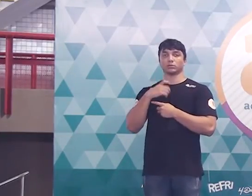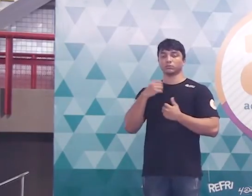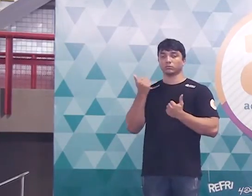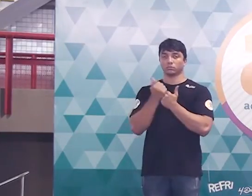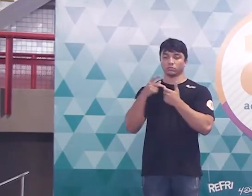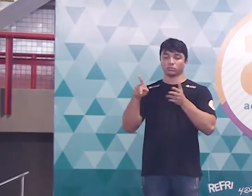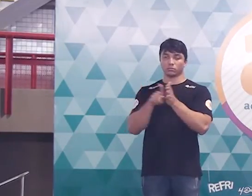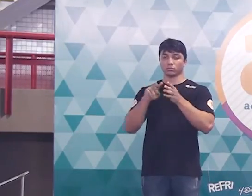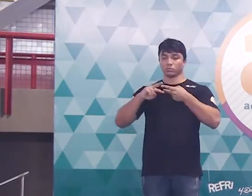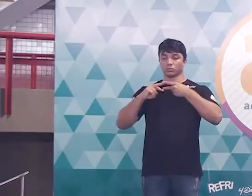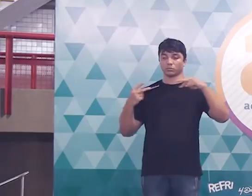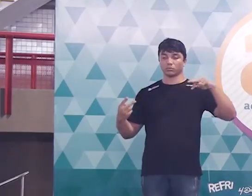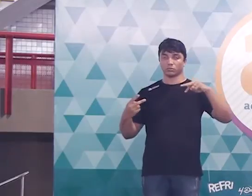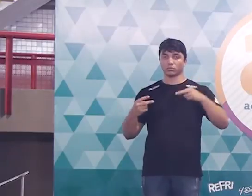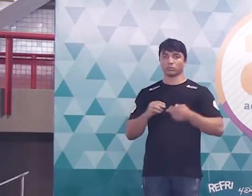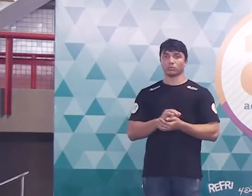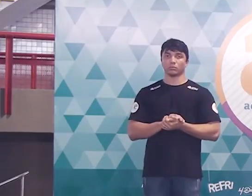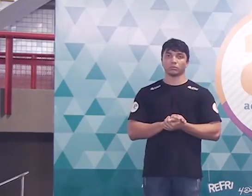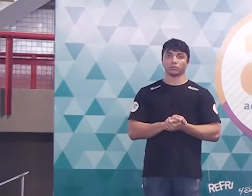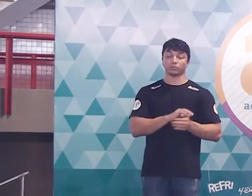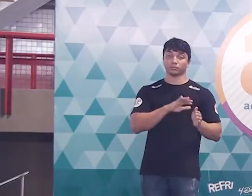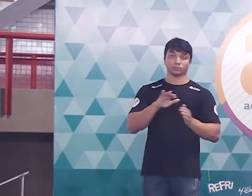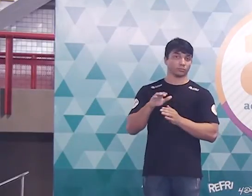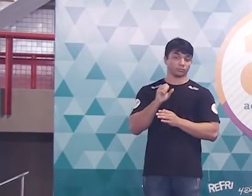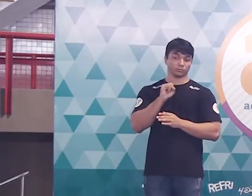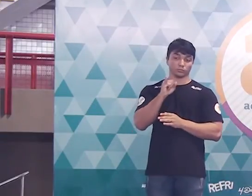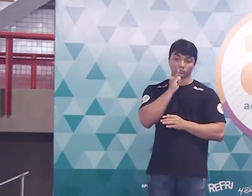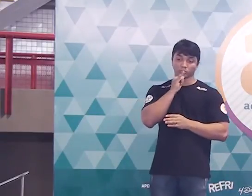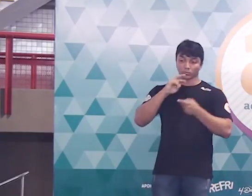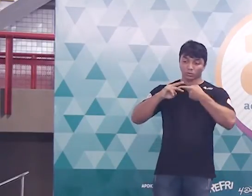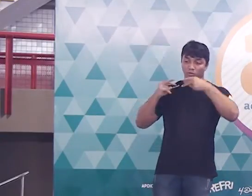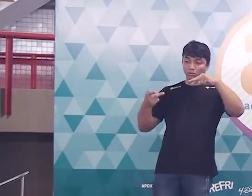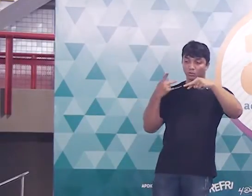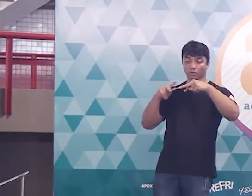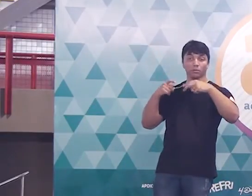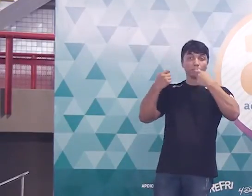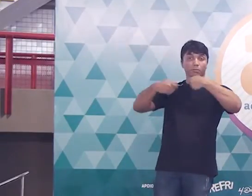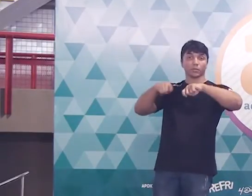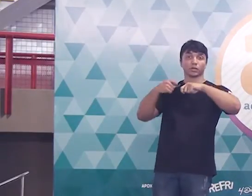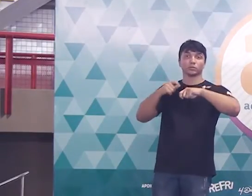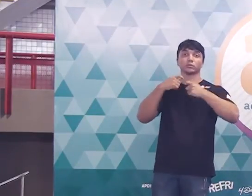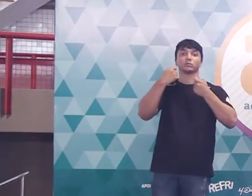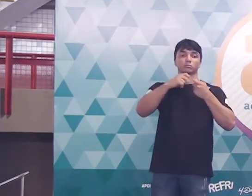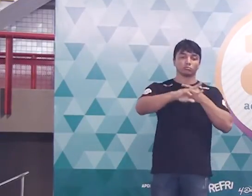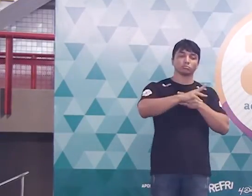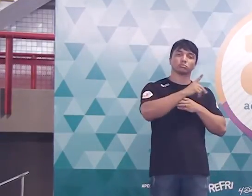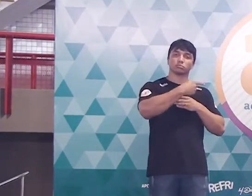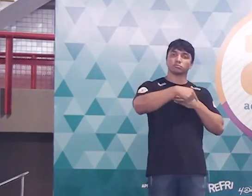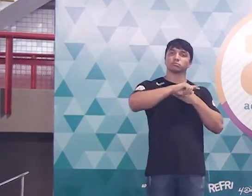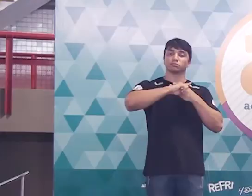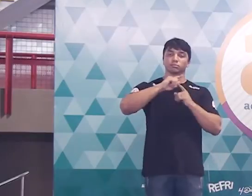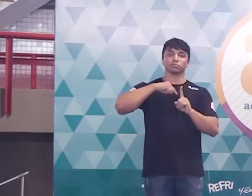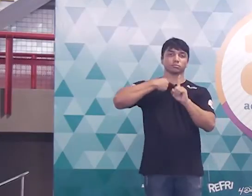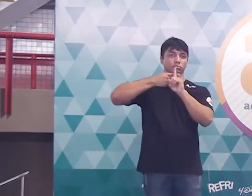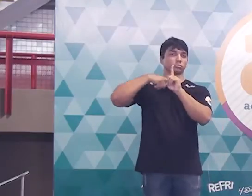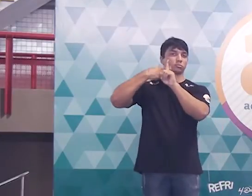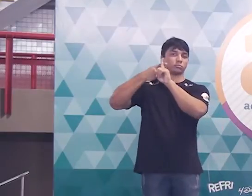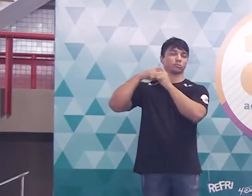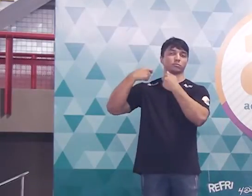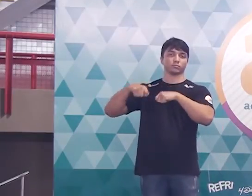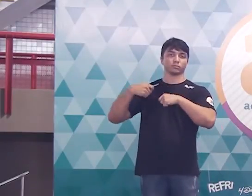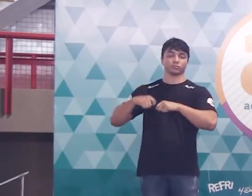forma nenhuma. Muito pelo contrário. Para que você tenha as bases nitrogenadas, você tem que consumir